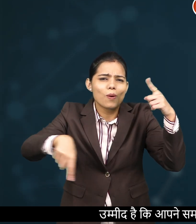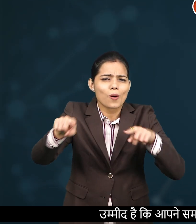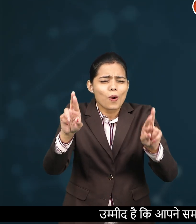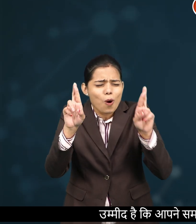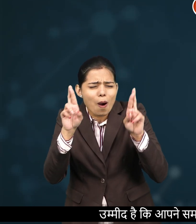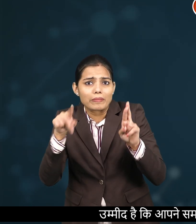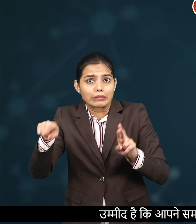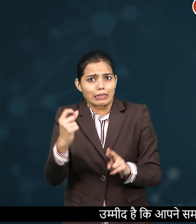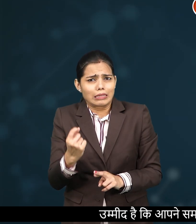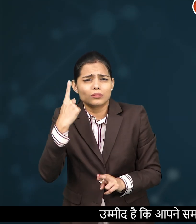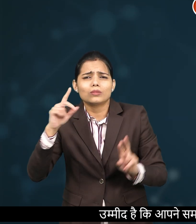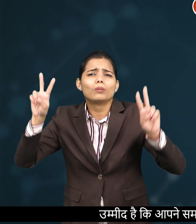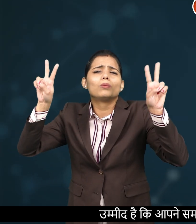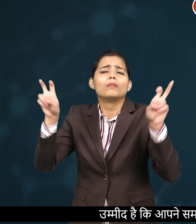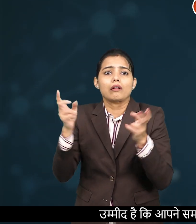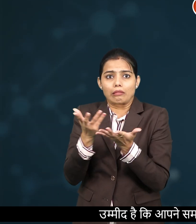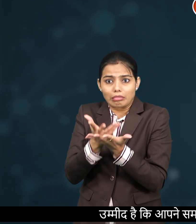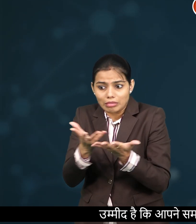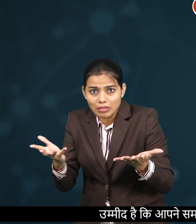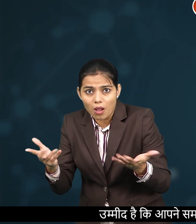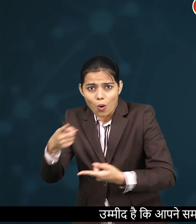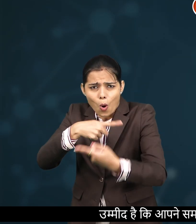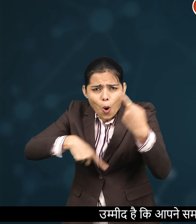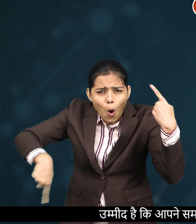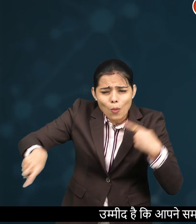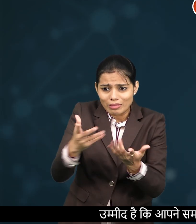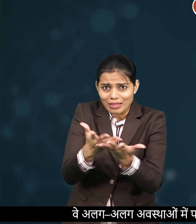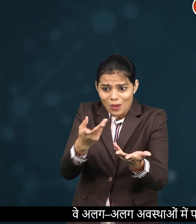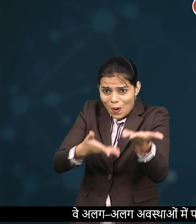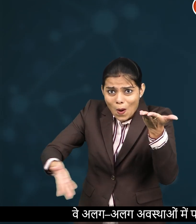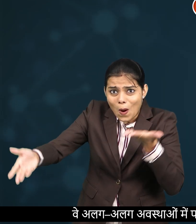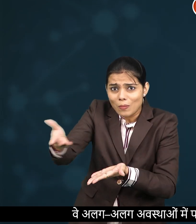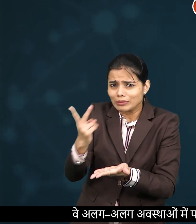उम्मीद है कि आपने समझ लिया है कि हमारे चारों ओर जो पदार्थ हैं